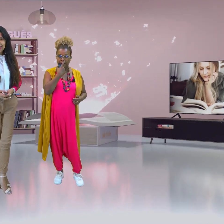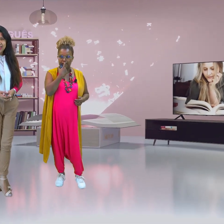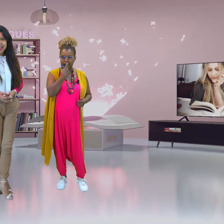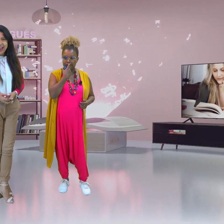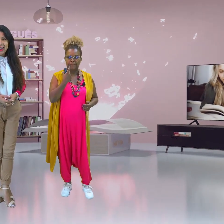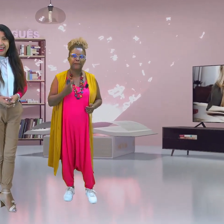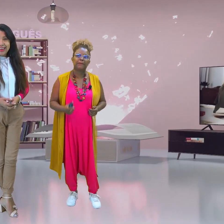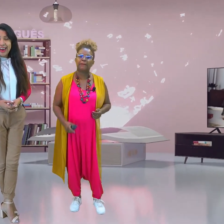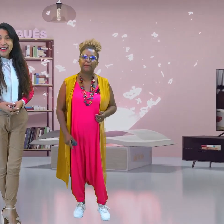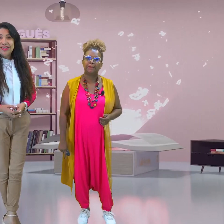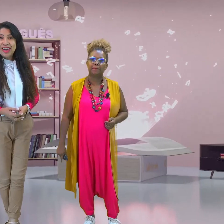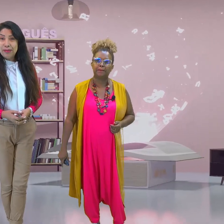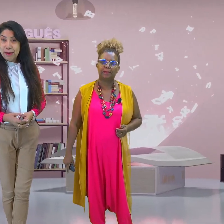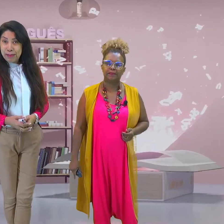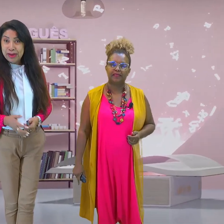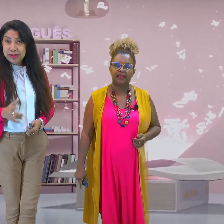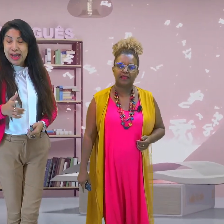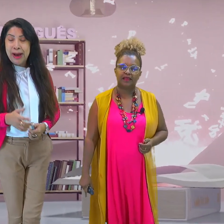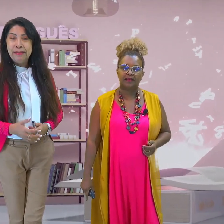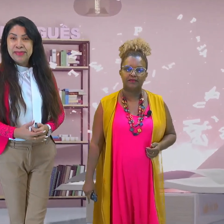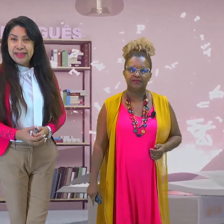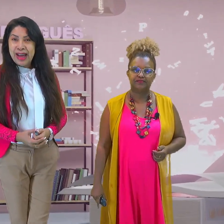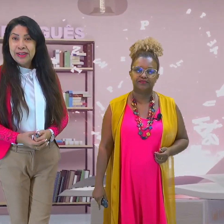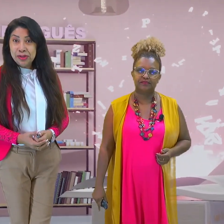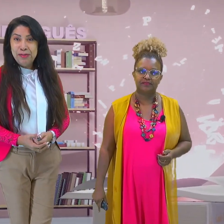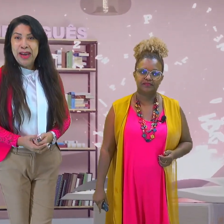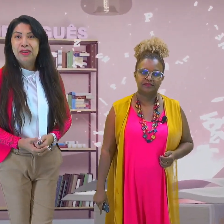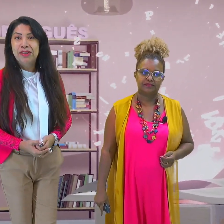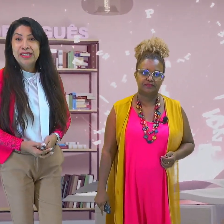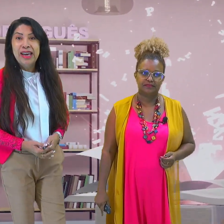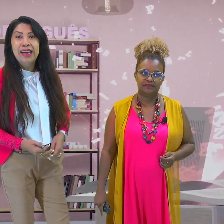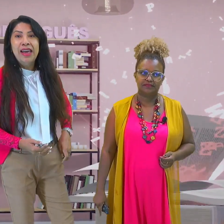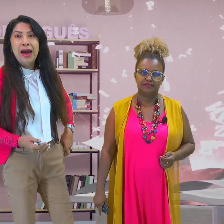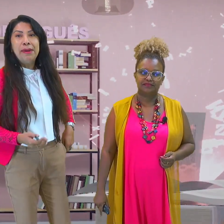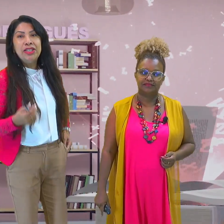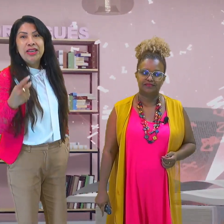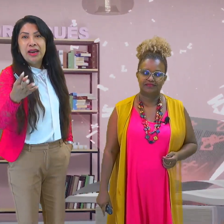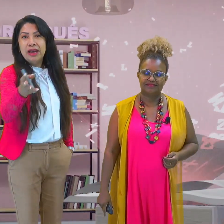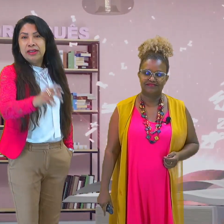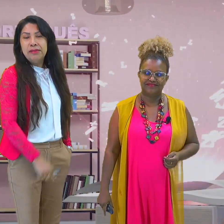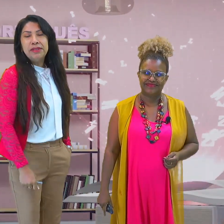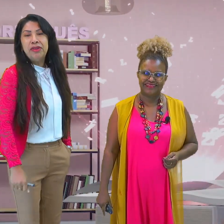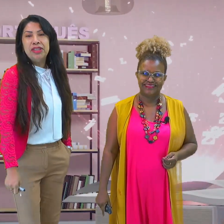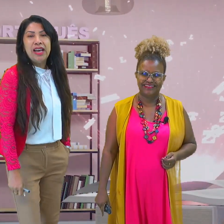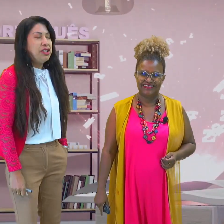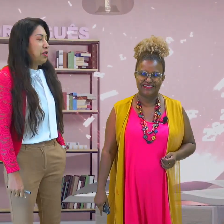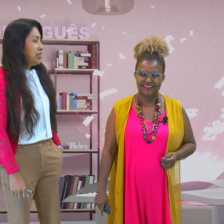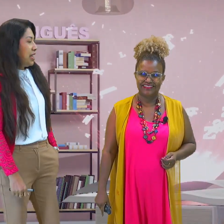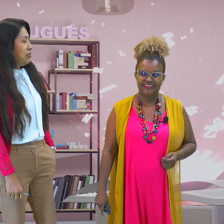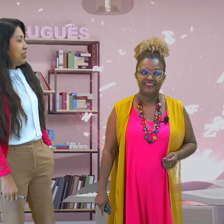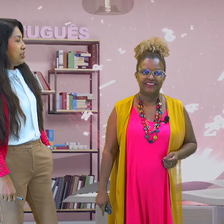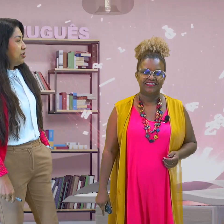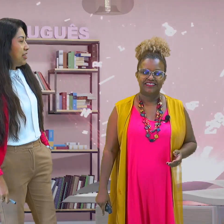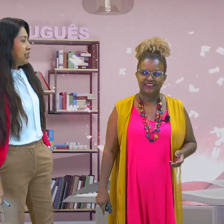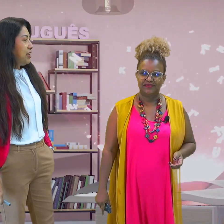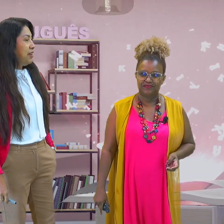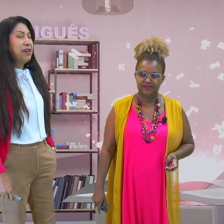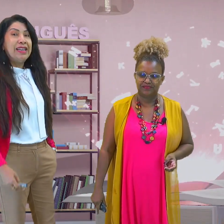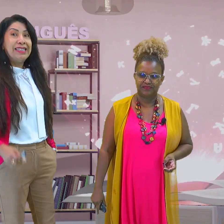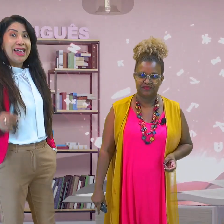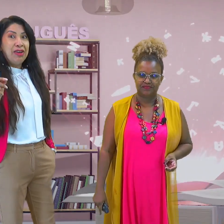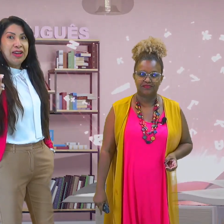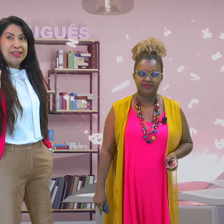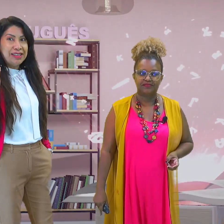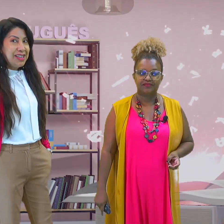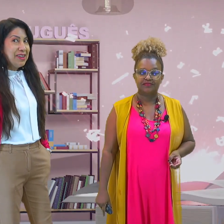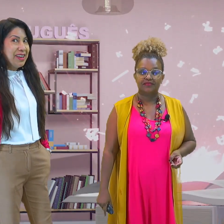tecnológica E aí eu quero perguntar tá tudo bem com você amadinha vamos dar uma unidade 2 que que o nosso estudante aí